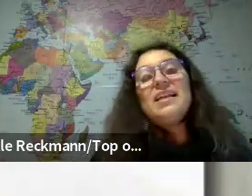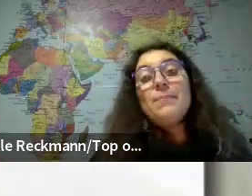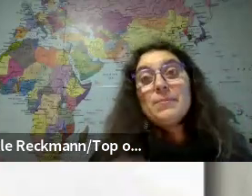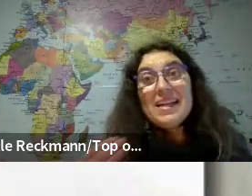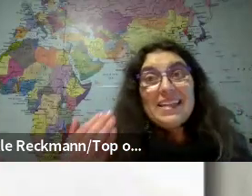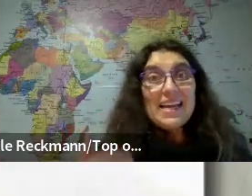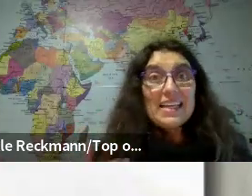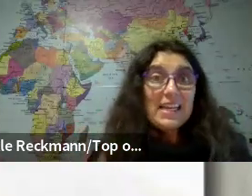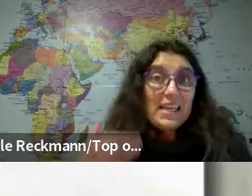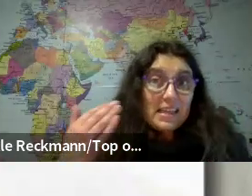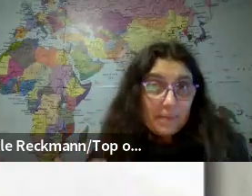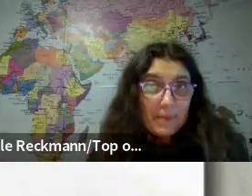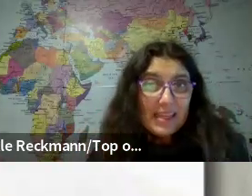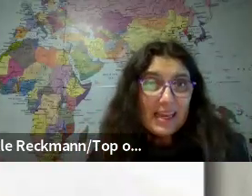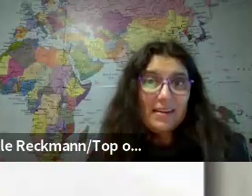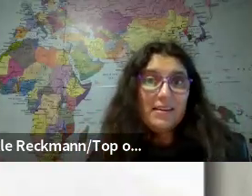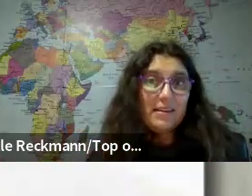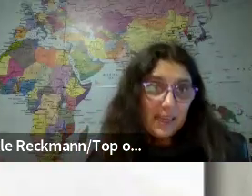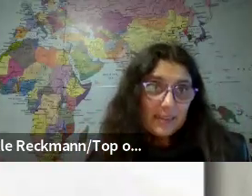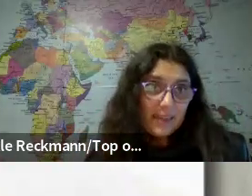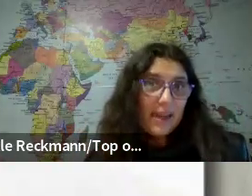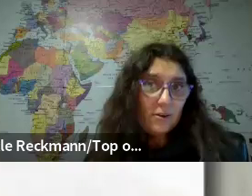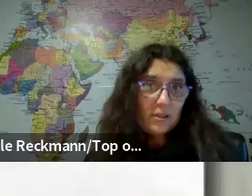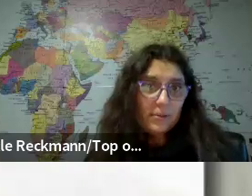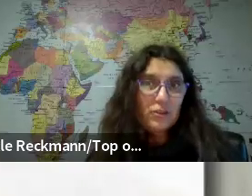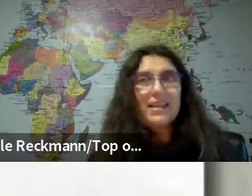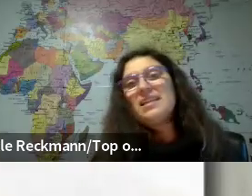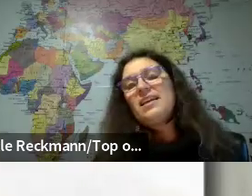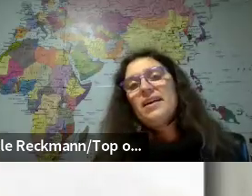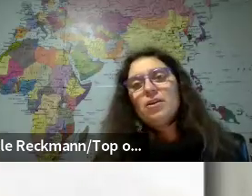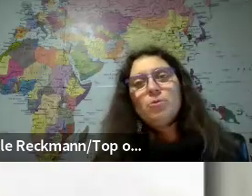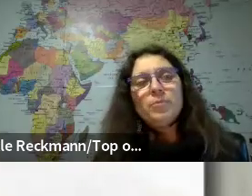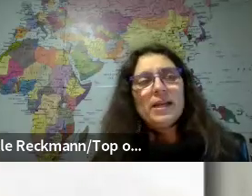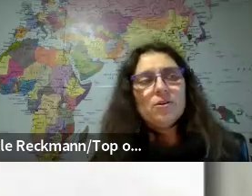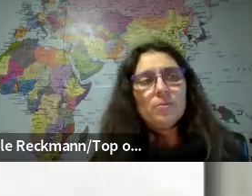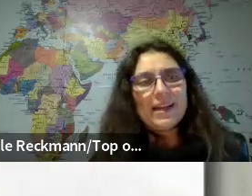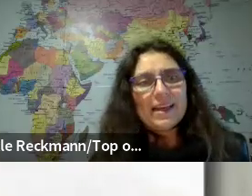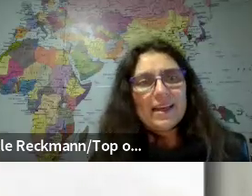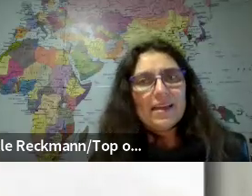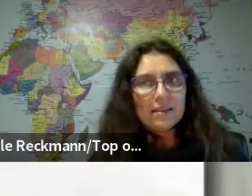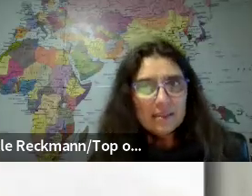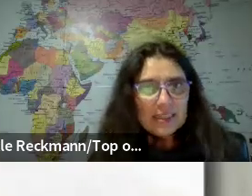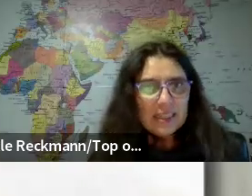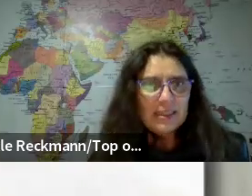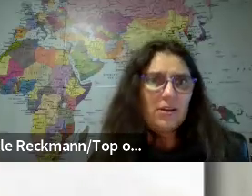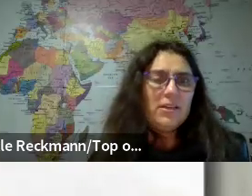Entonces, la primera tarea que tiene que desempeñar este cargo, esta persona que trabaje como operario o operaria de